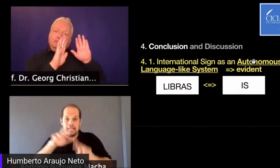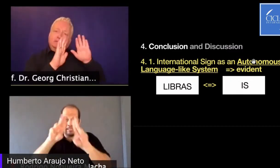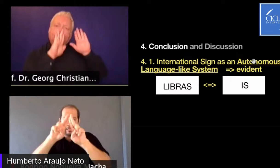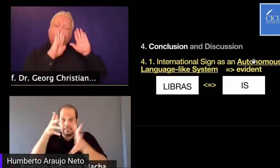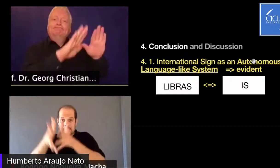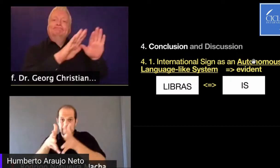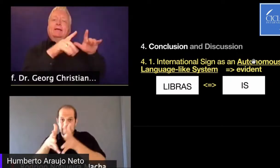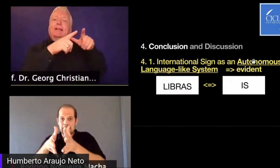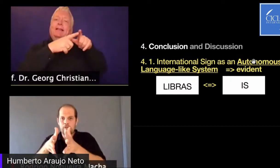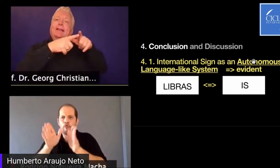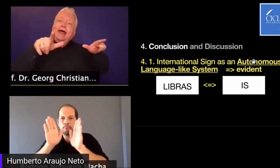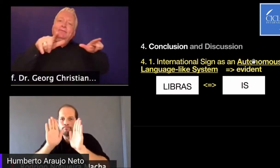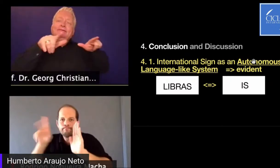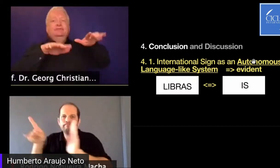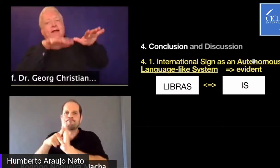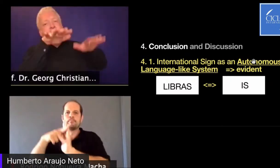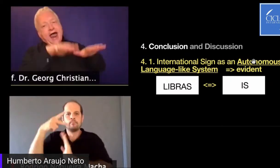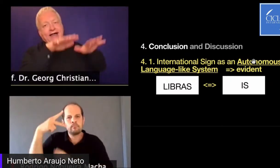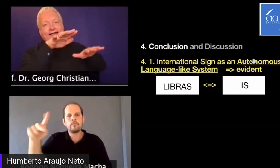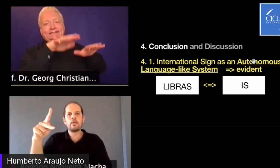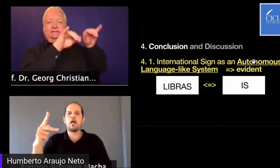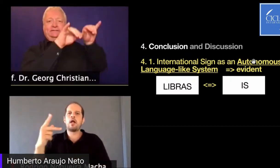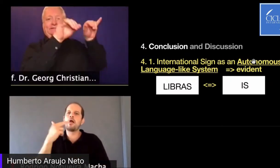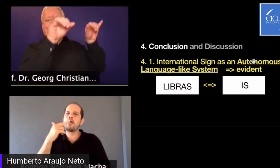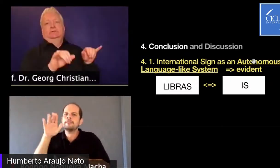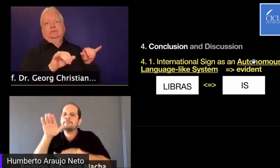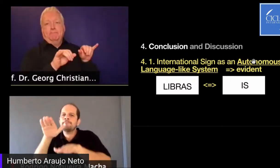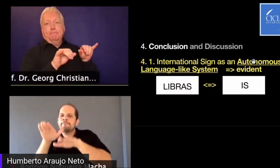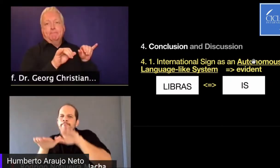misturaram propriamente. Eles apresentaram